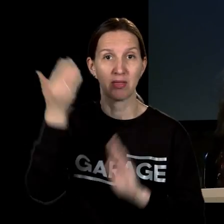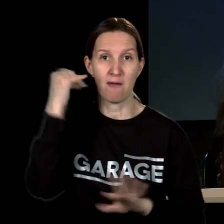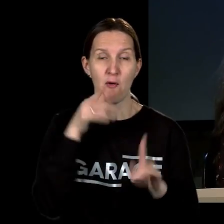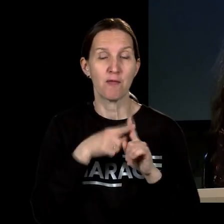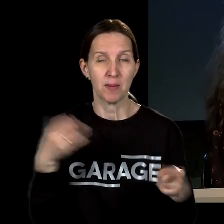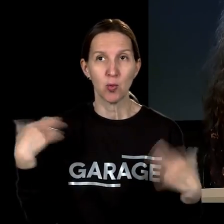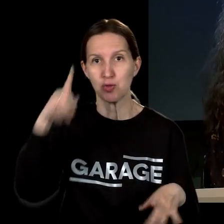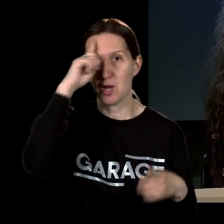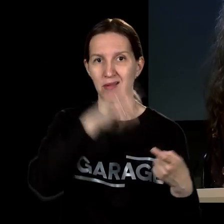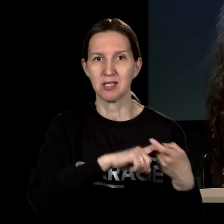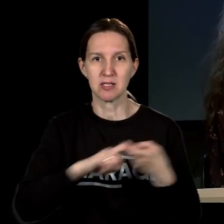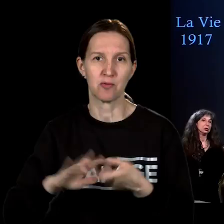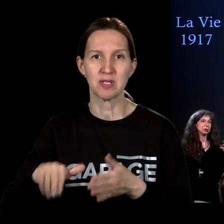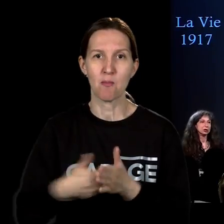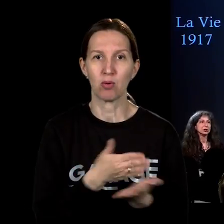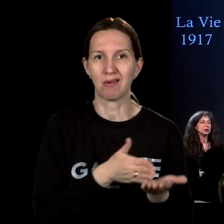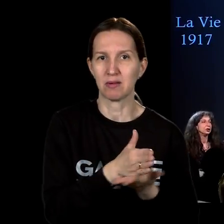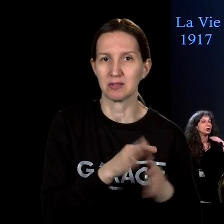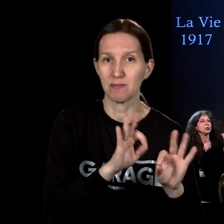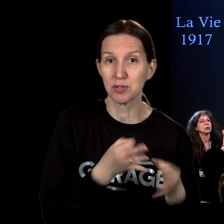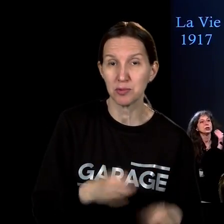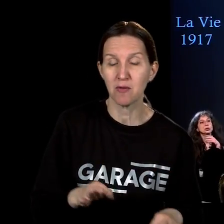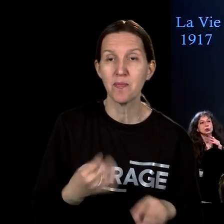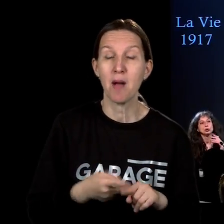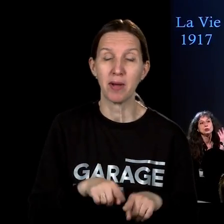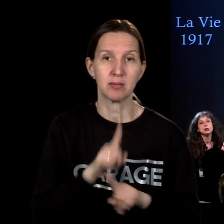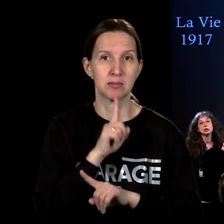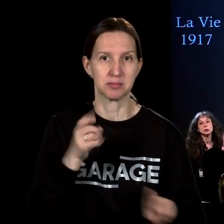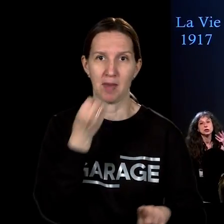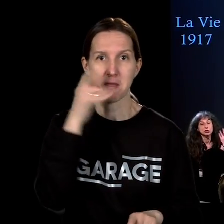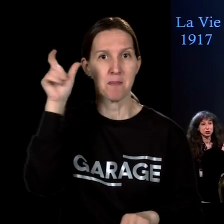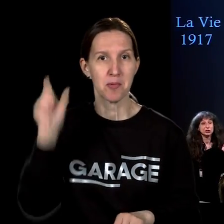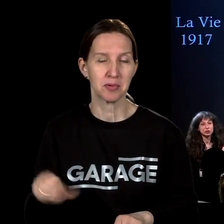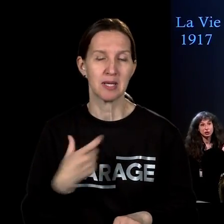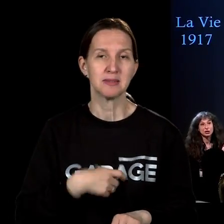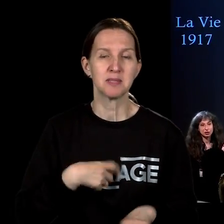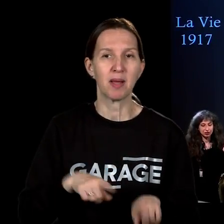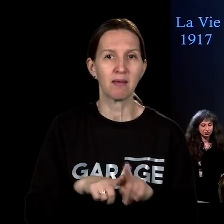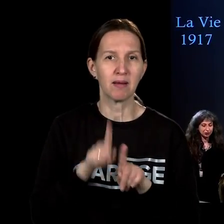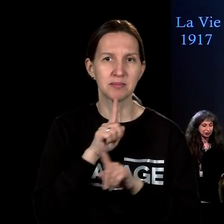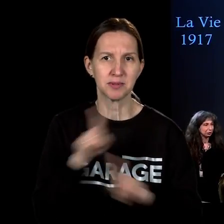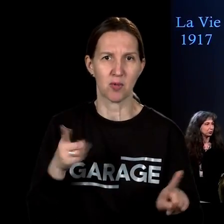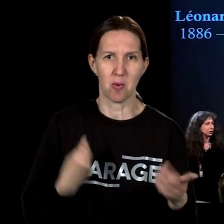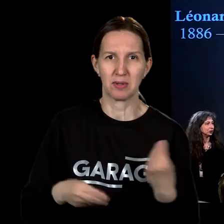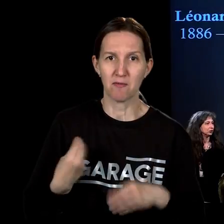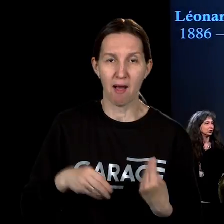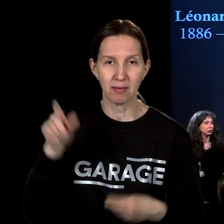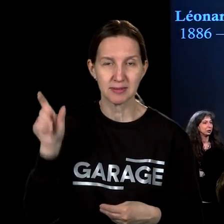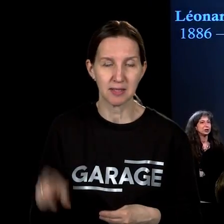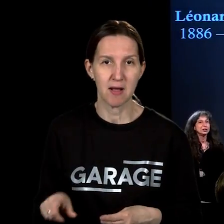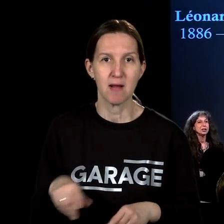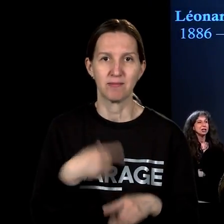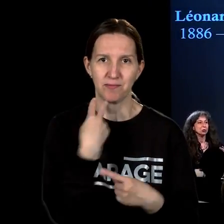модернизмом. Вот. И как бы, вот этот прекрасный экзотический японец, который еще удивительно себя экстравагантно одевается, да, вот вы видите